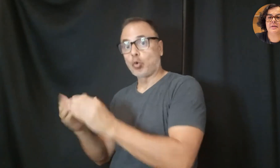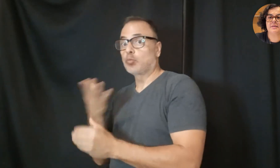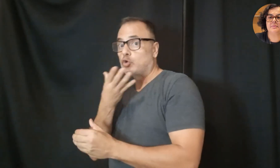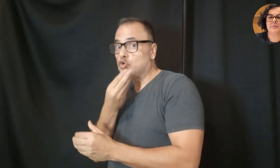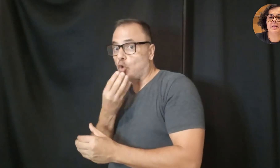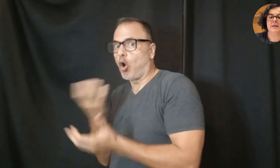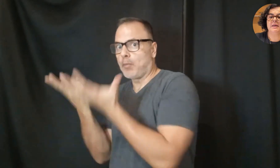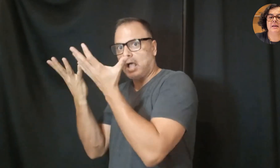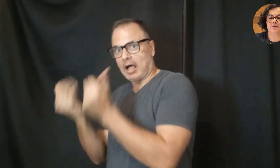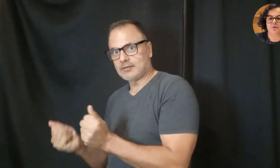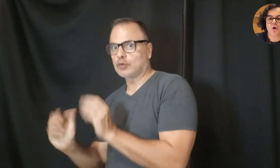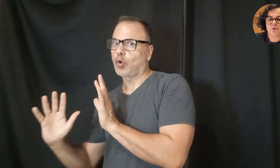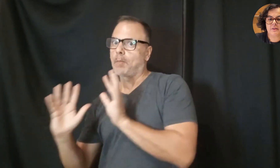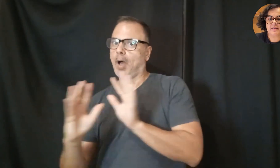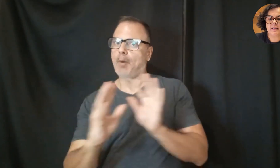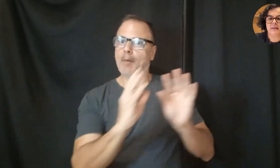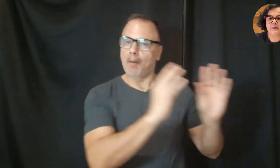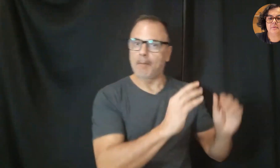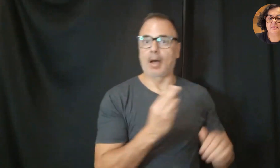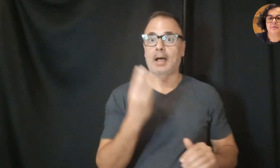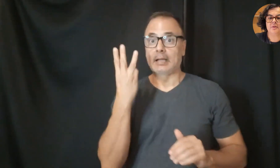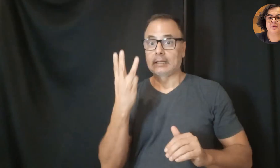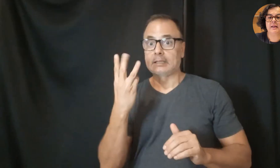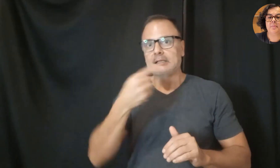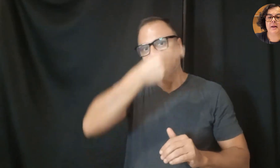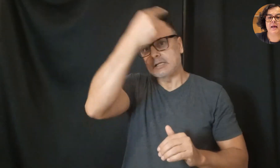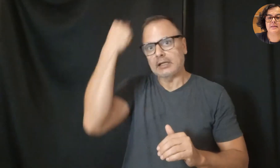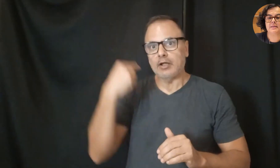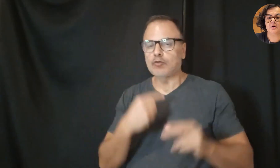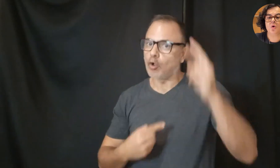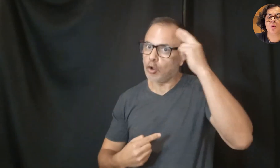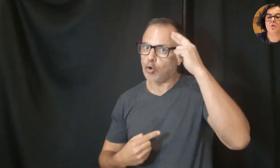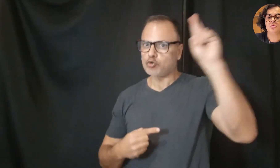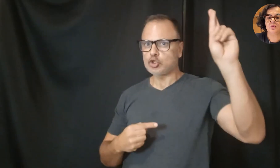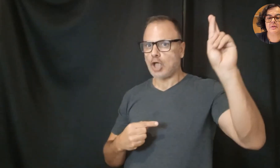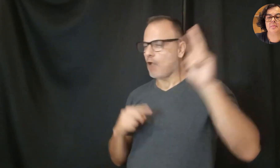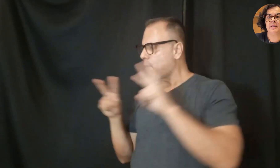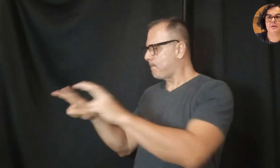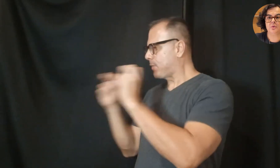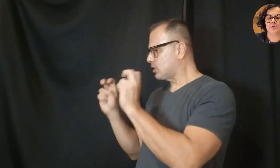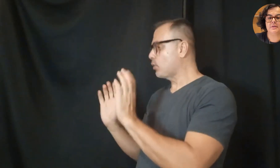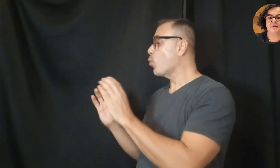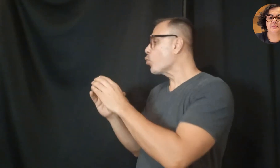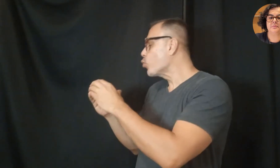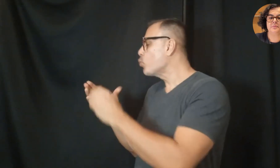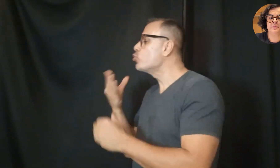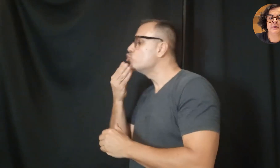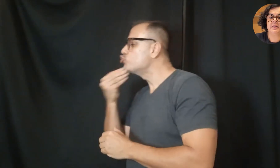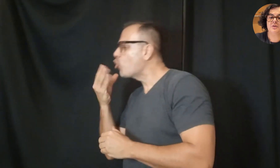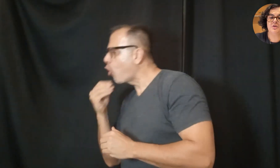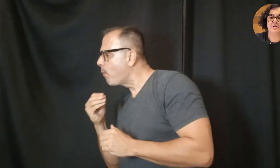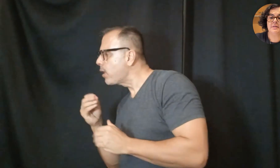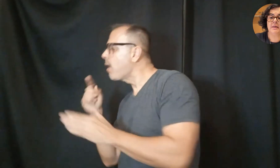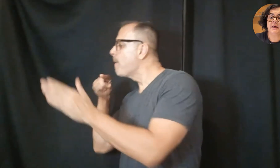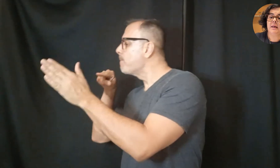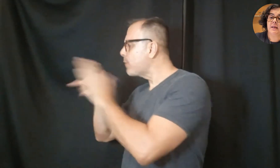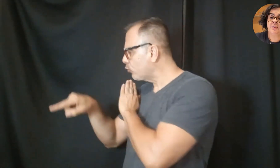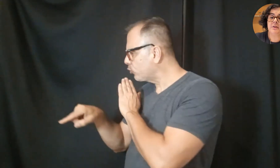3 horas, ele volta a sair e vê na praça outros trabalhadores. E lhes disse: Ide